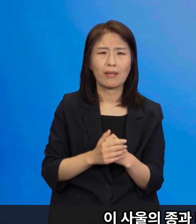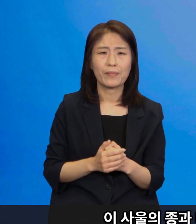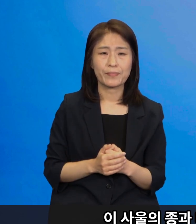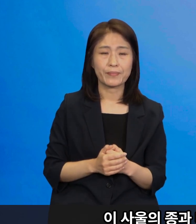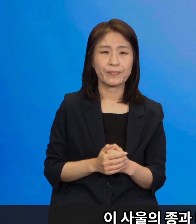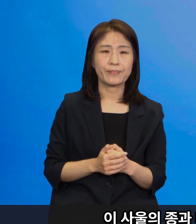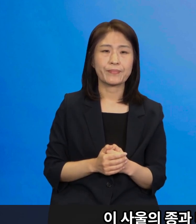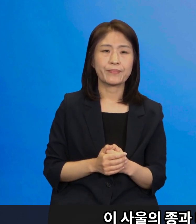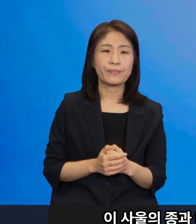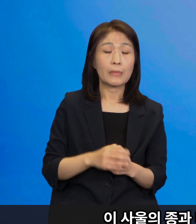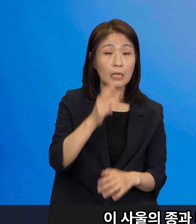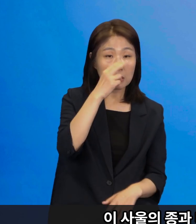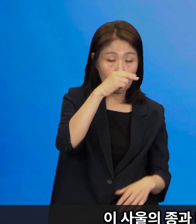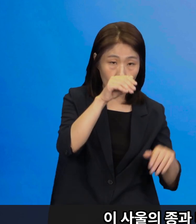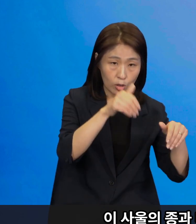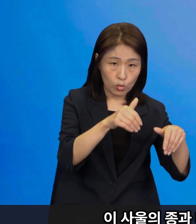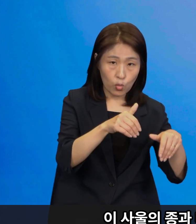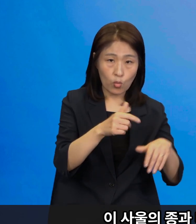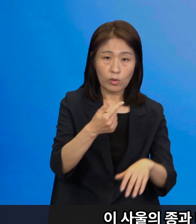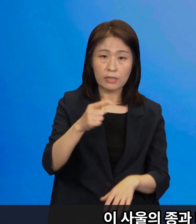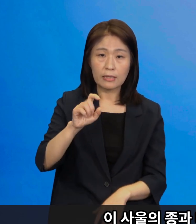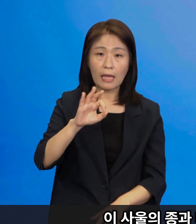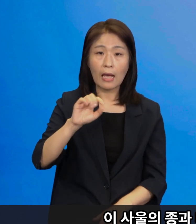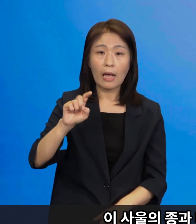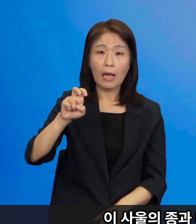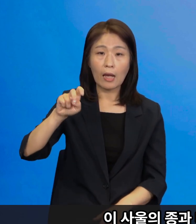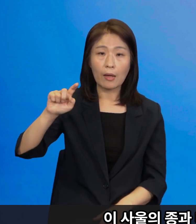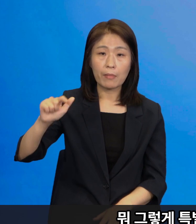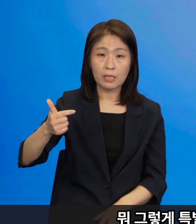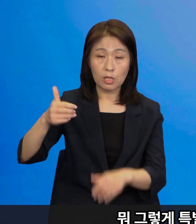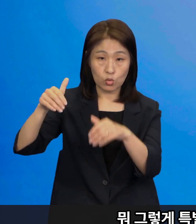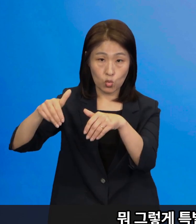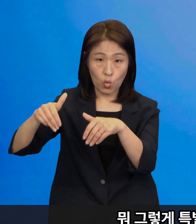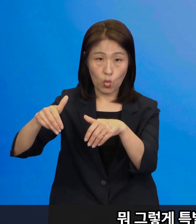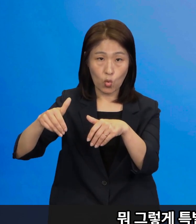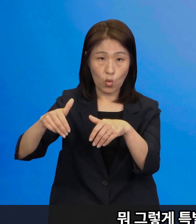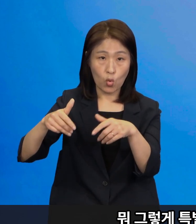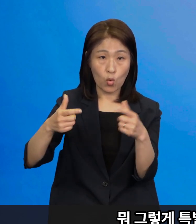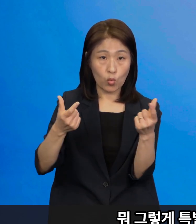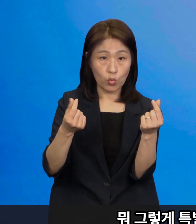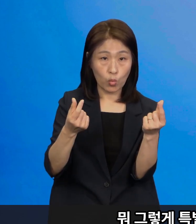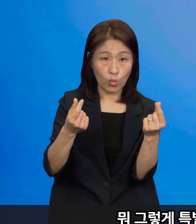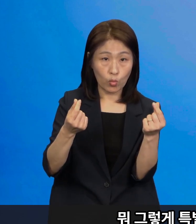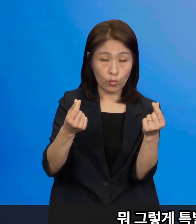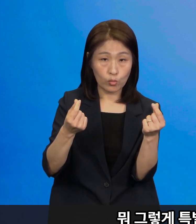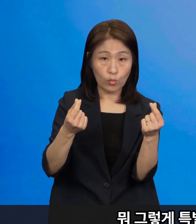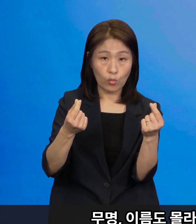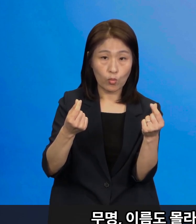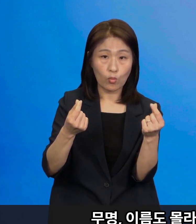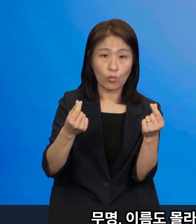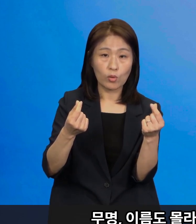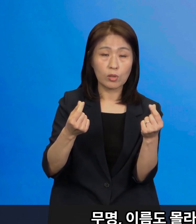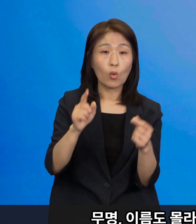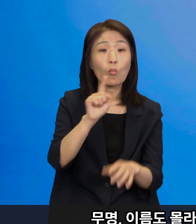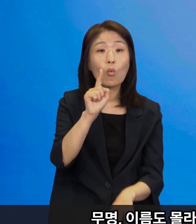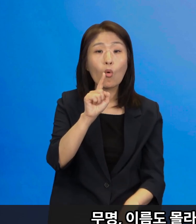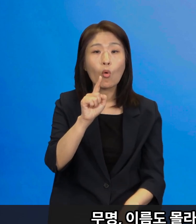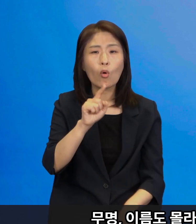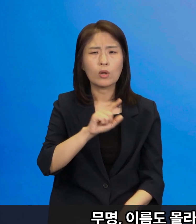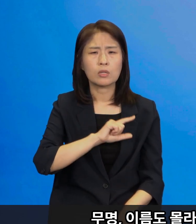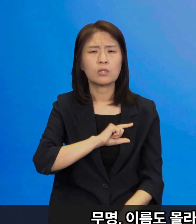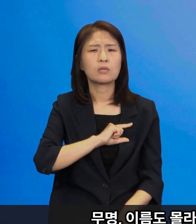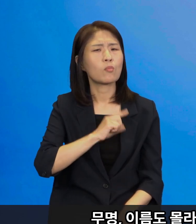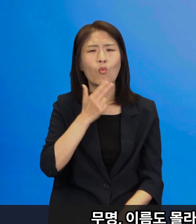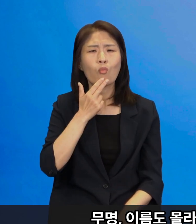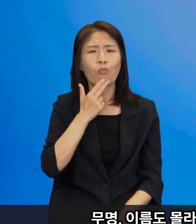종과 이 나아만의 여종의 공통점은요, 그렇게 특별히 유명한 사람 아닙니다. 무명, 이름도 몰라요.